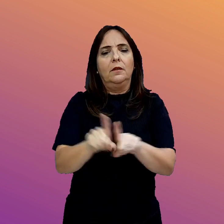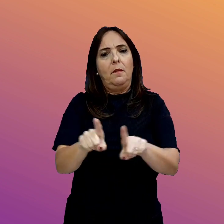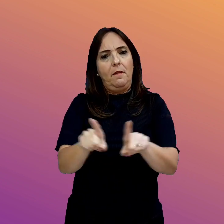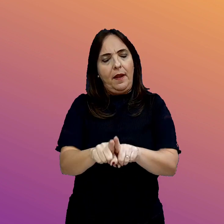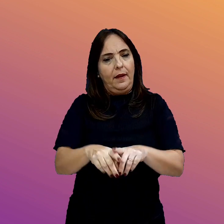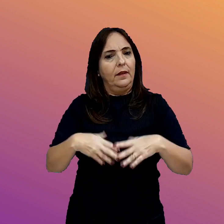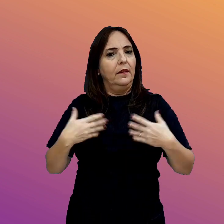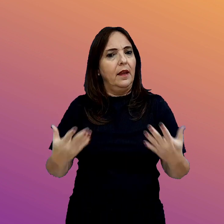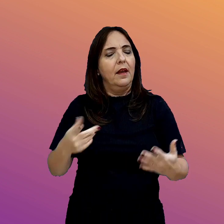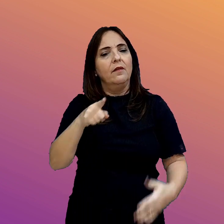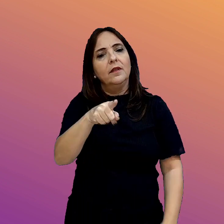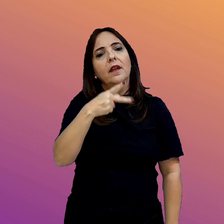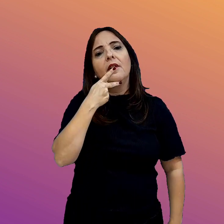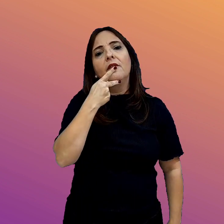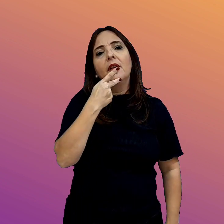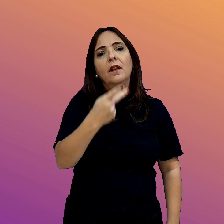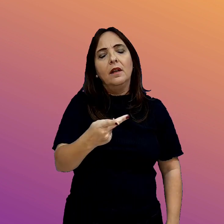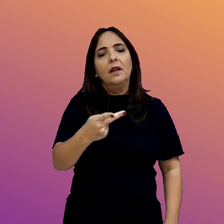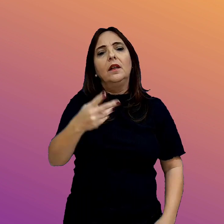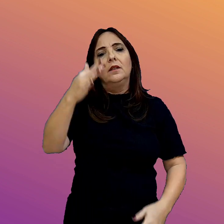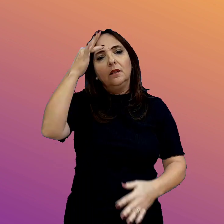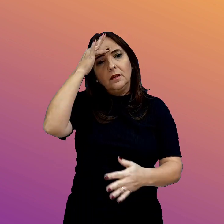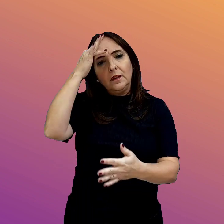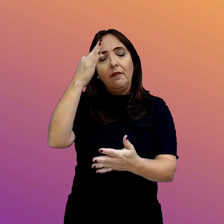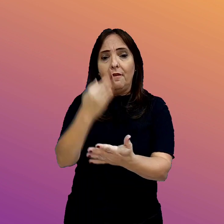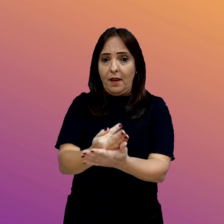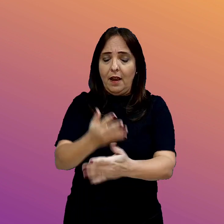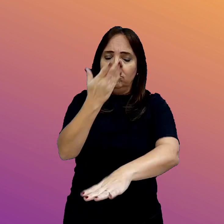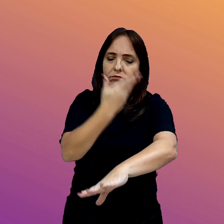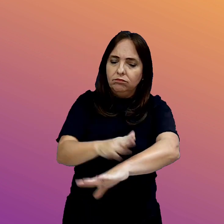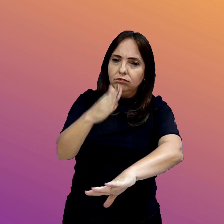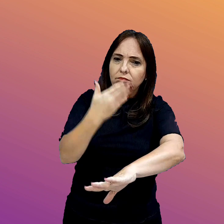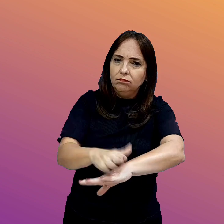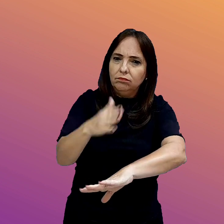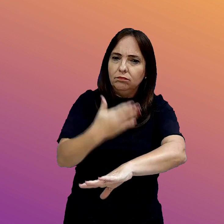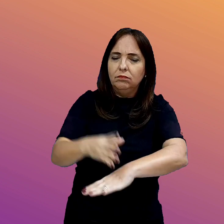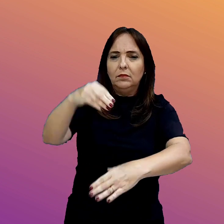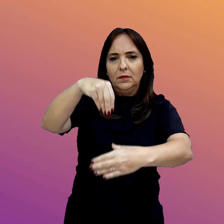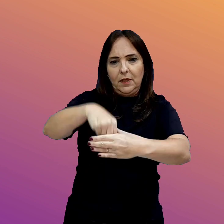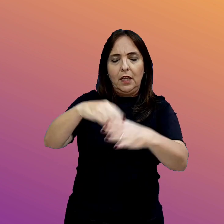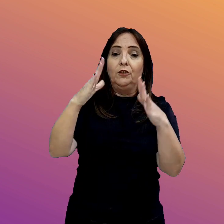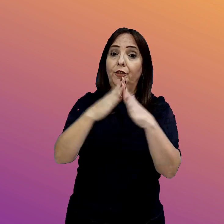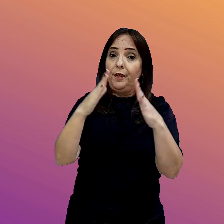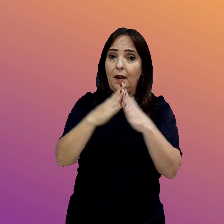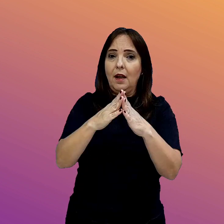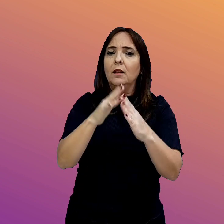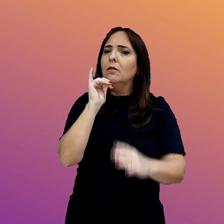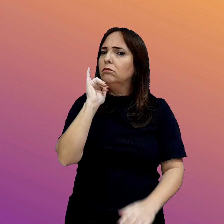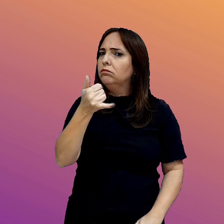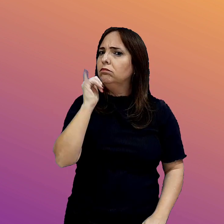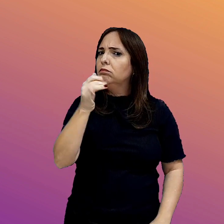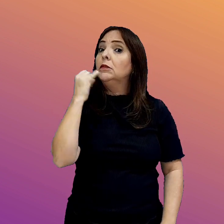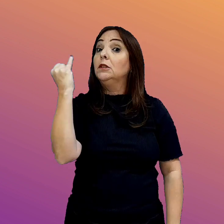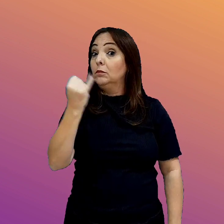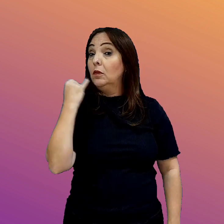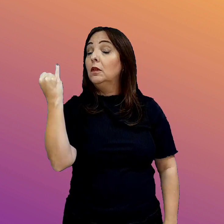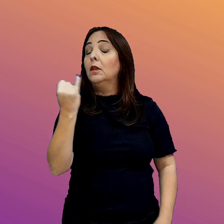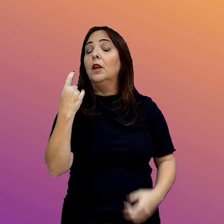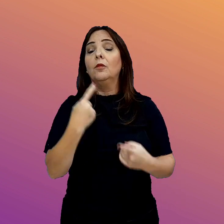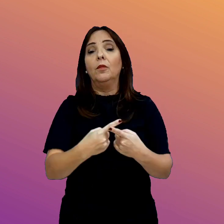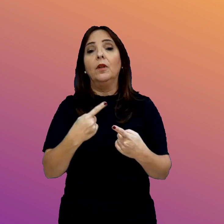aí dessa questão da fé sendo exercitada em casa, eu queria deixar um recado importante, porque muitos